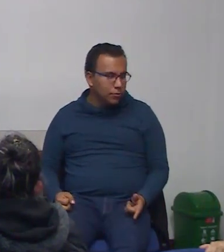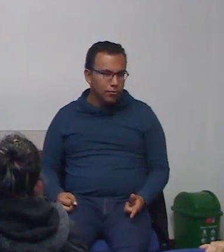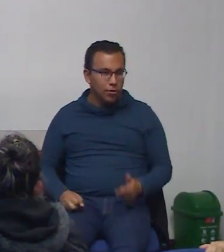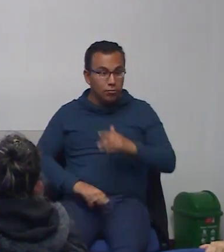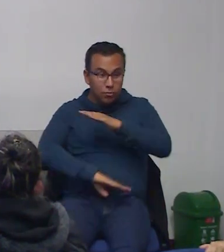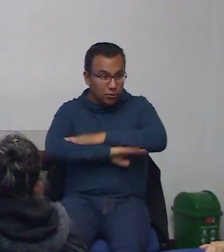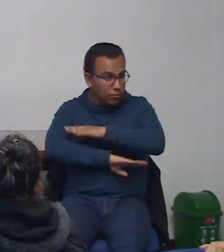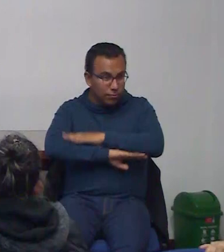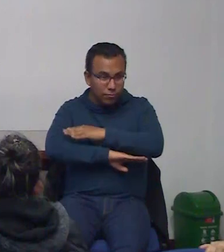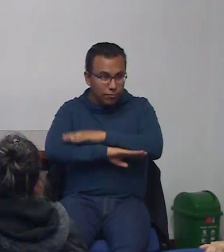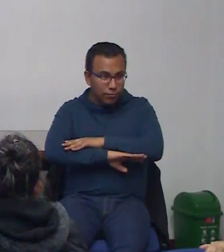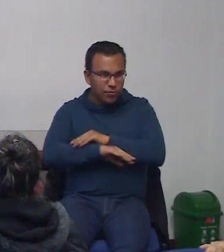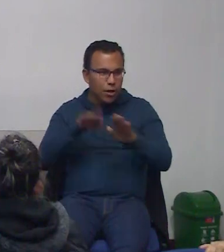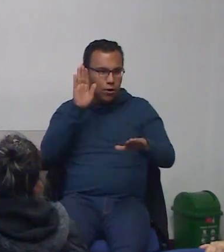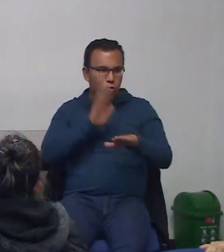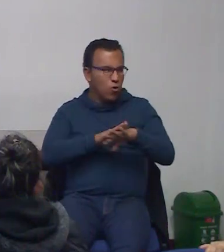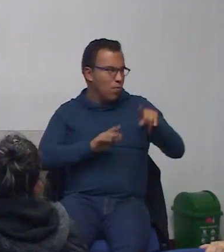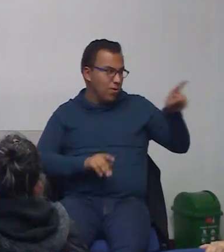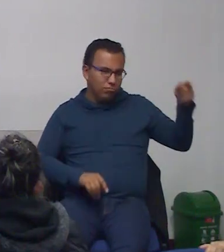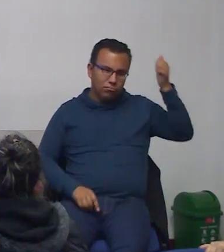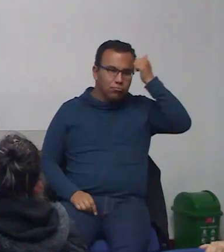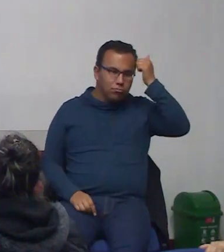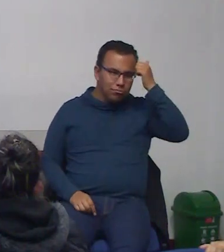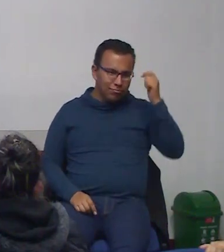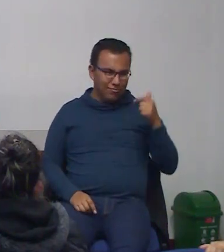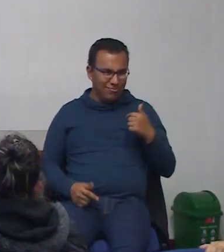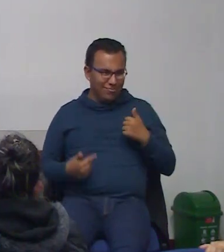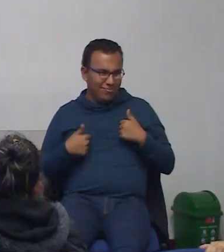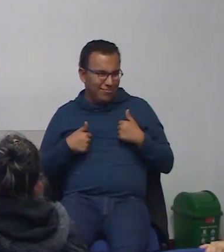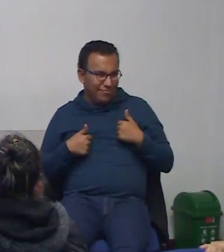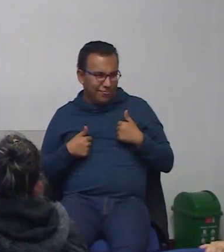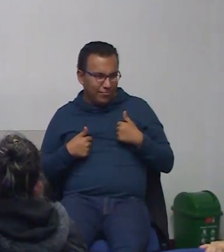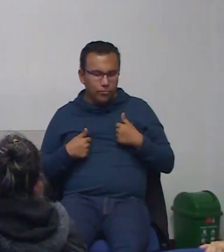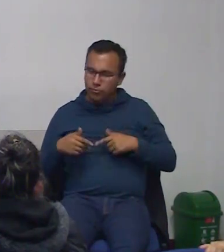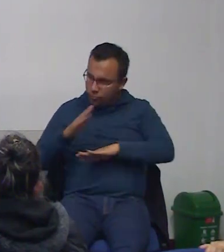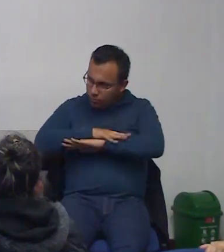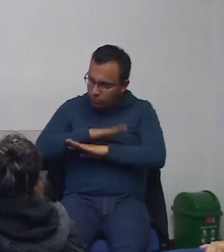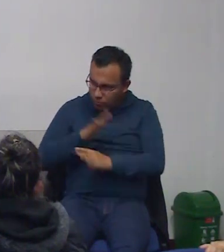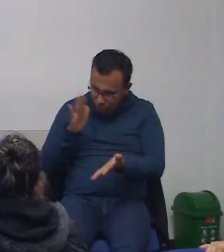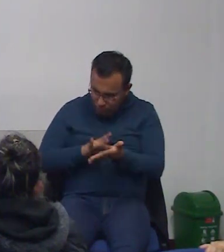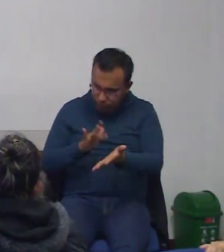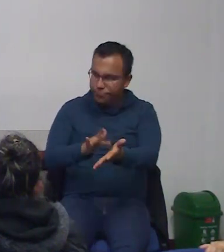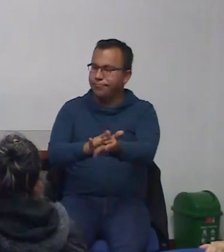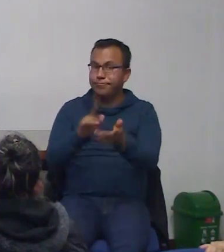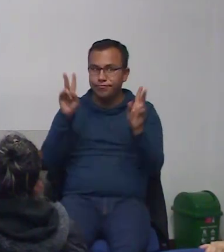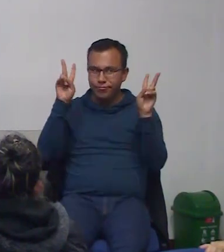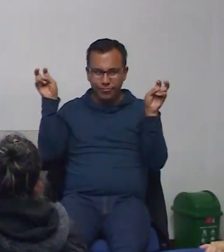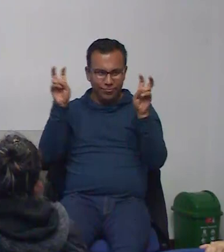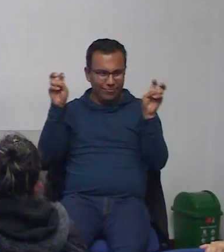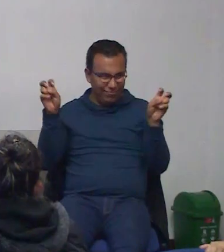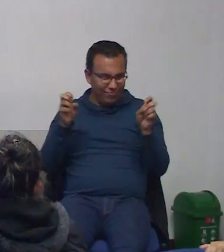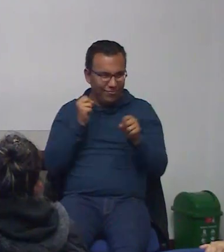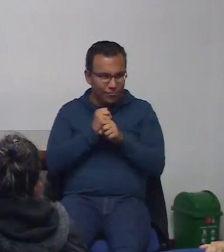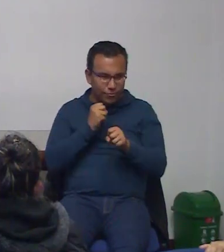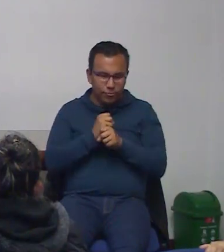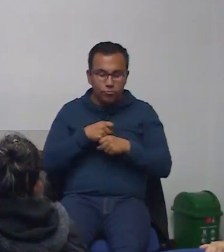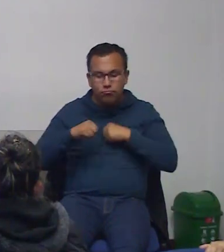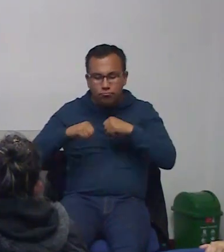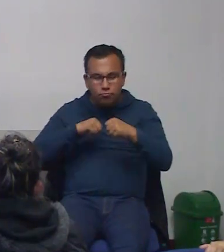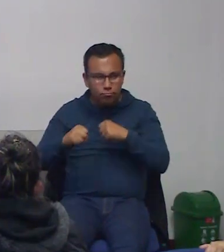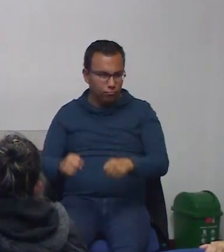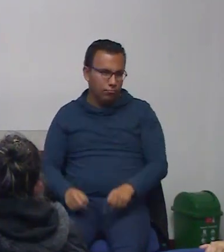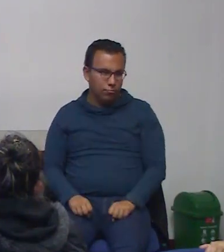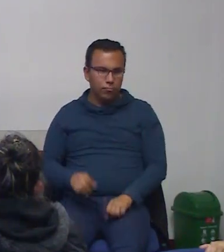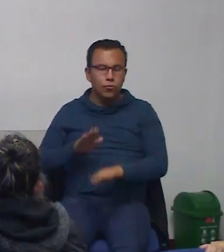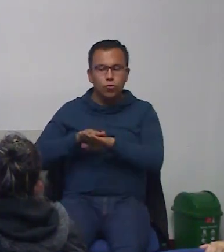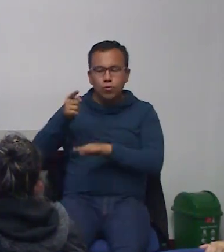juiciosos ellos le echan la culpa a uno no ellos no no no asumen Digamos como esa responsabilidad entre comillas de ese consentimiento que yo